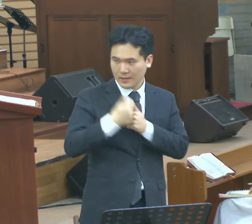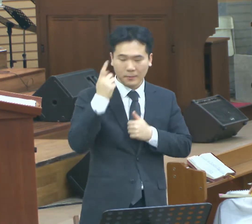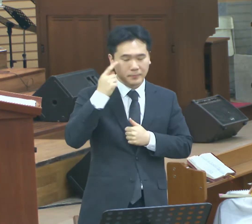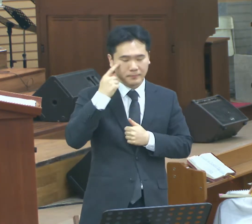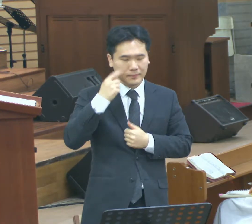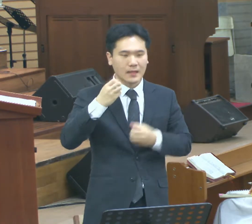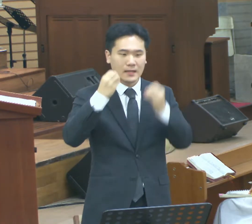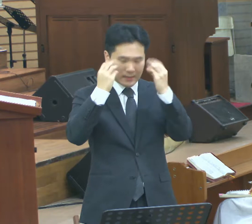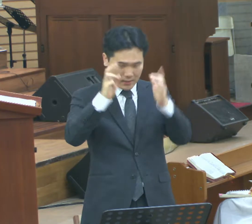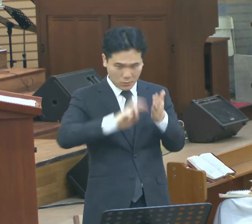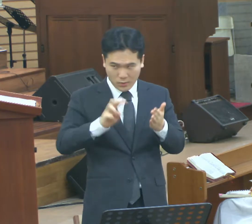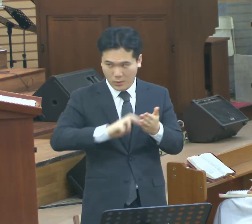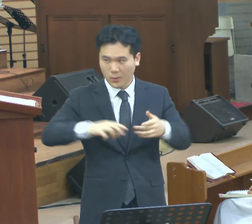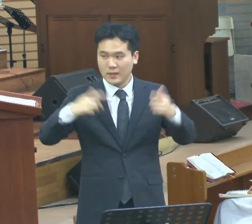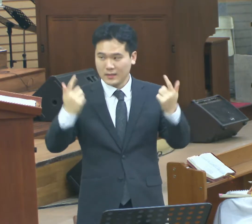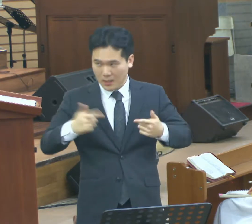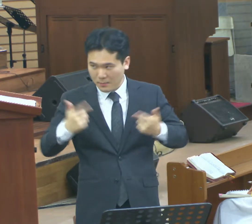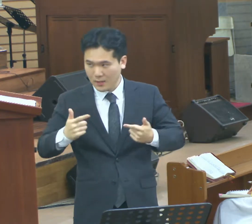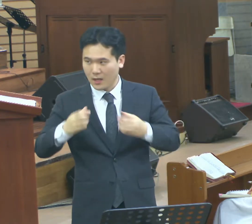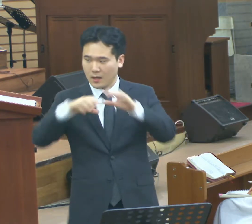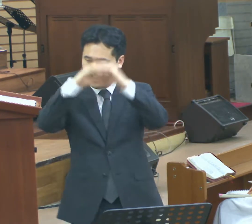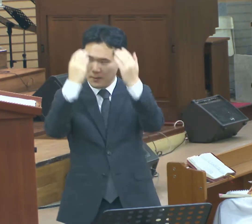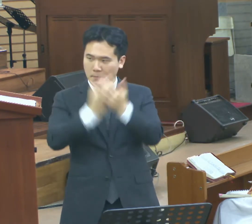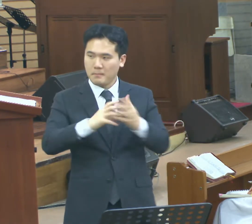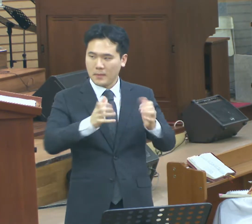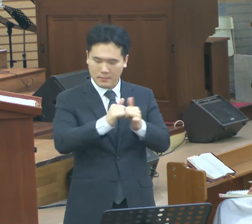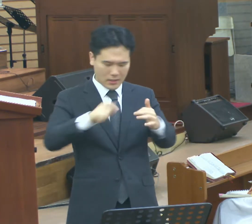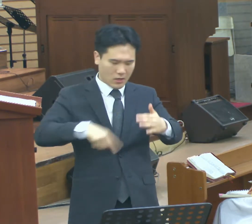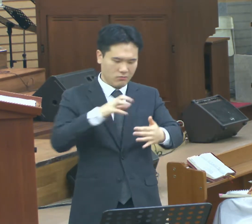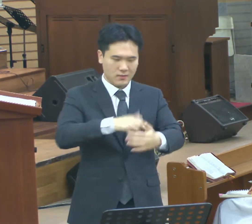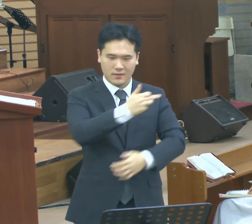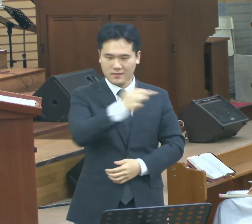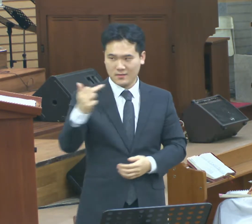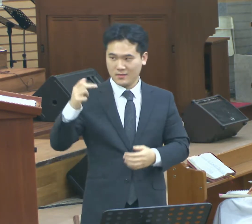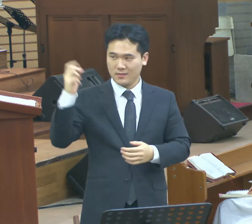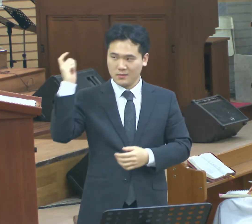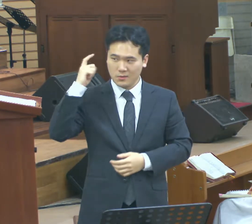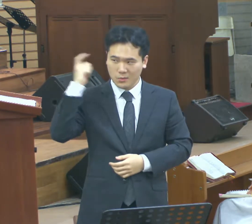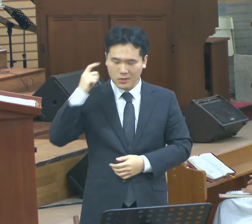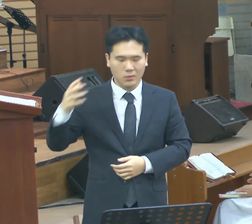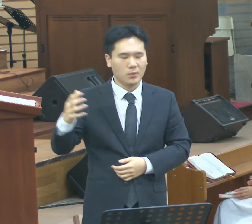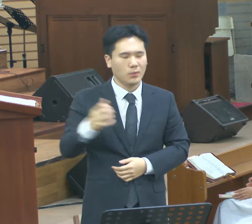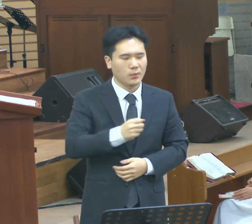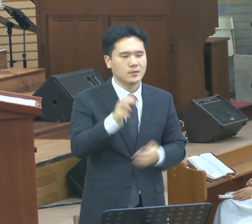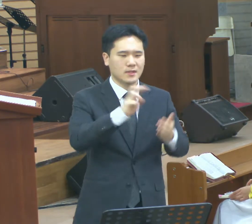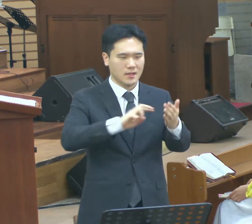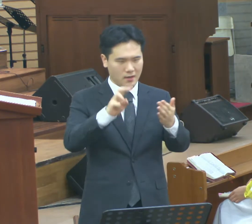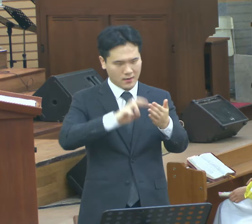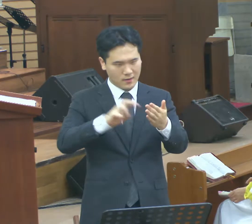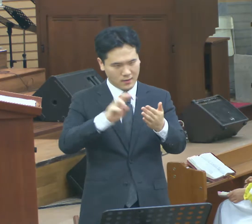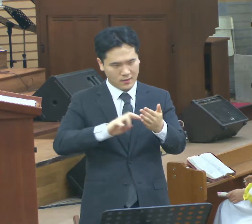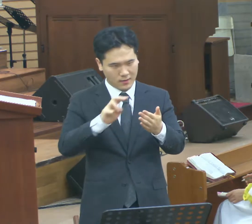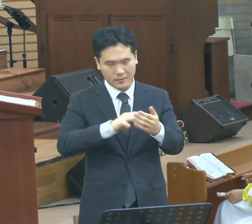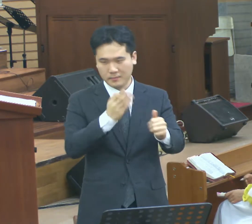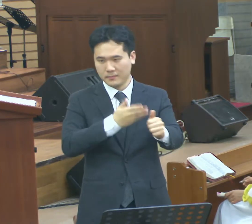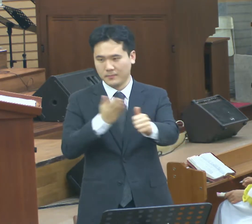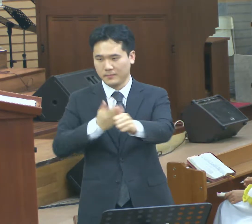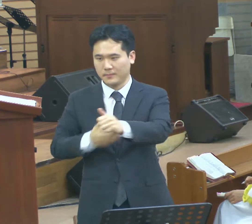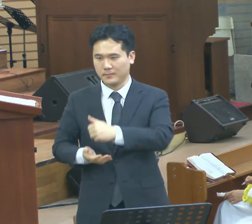날마다 만민 가운데 큰 소리로 그렇게 찬양하시라고요.